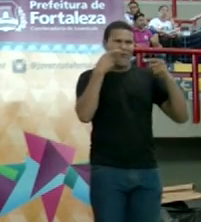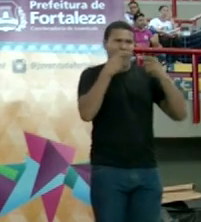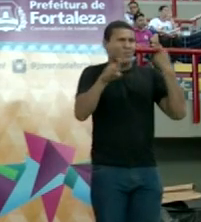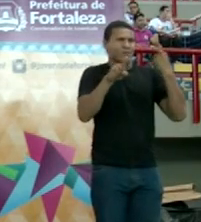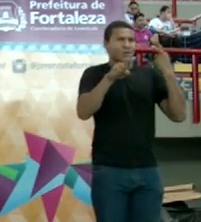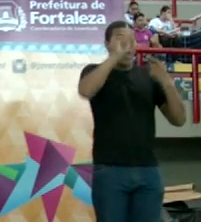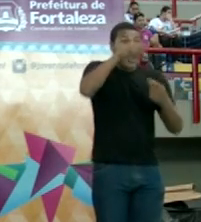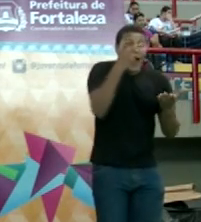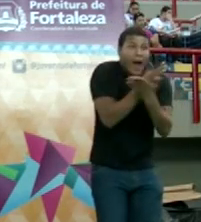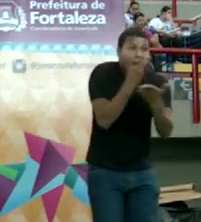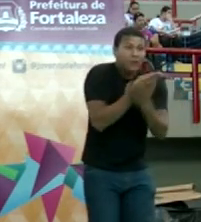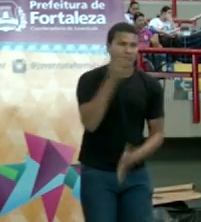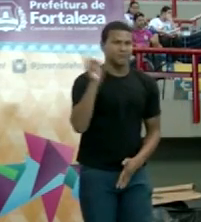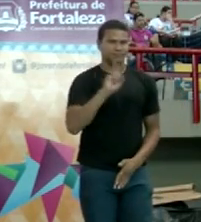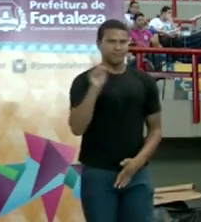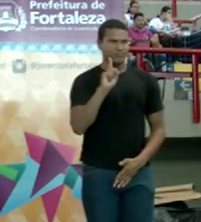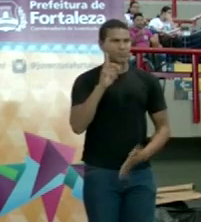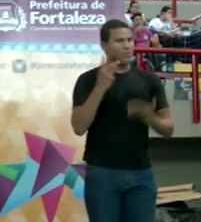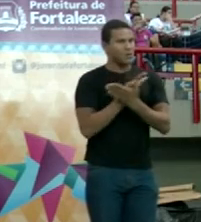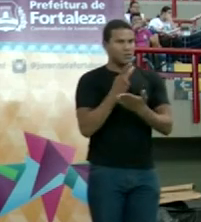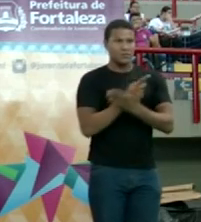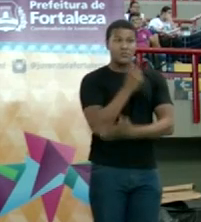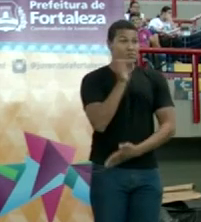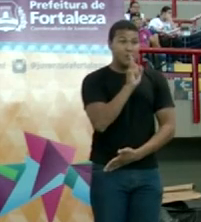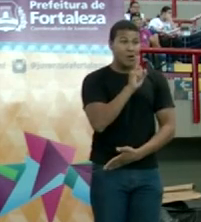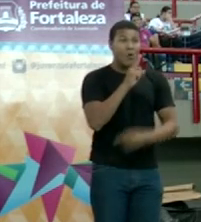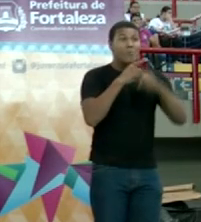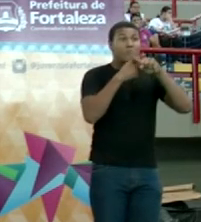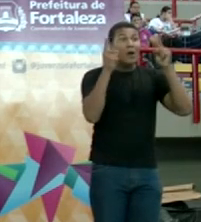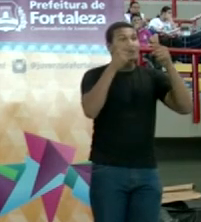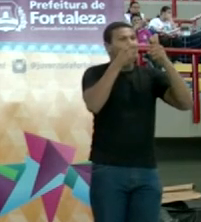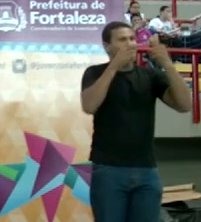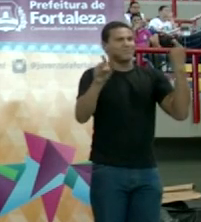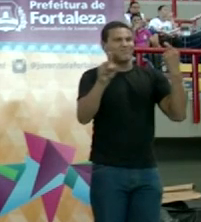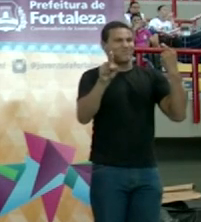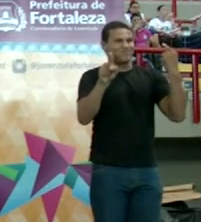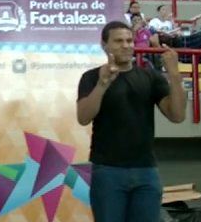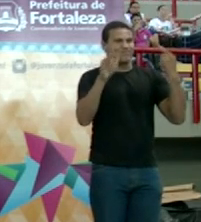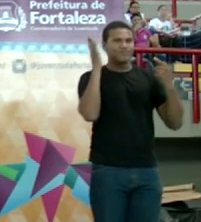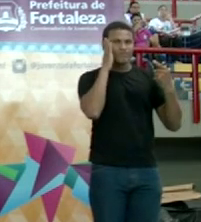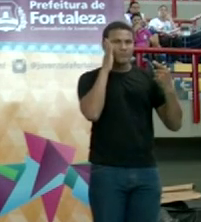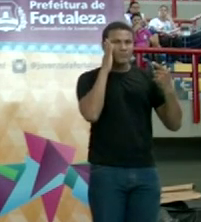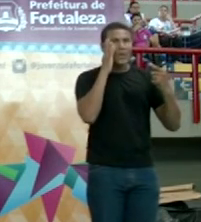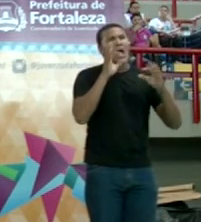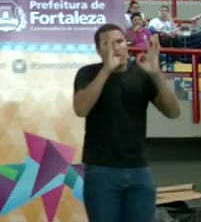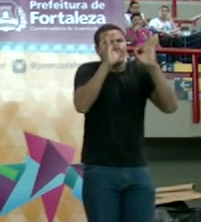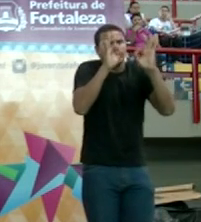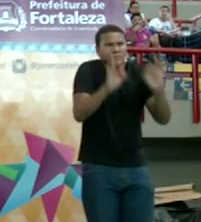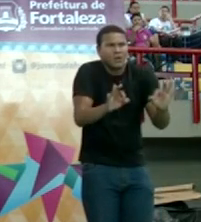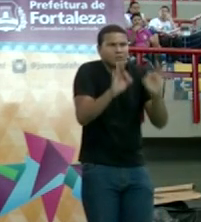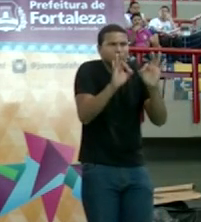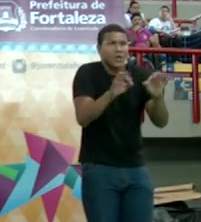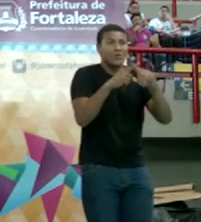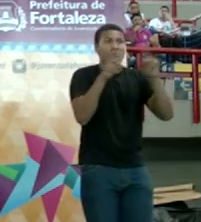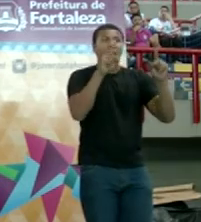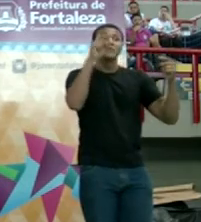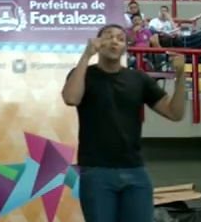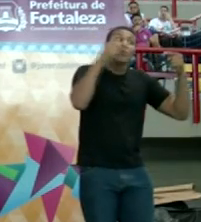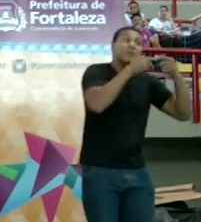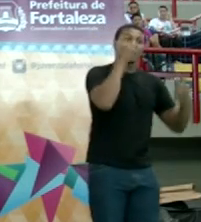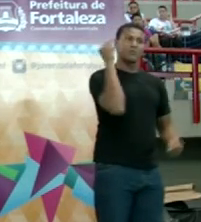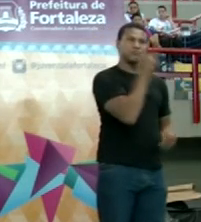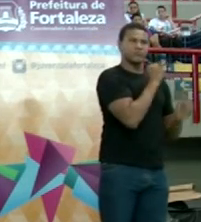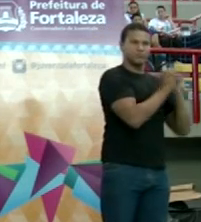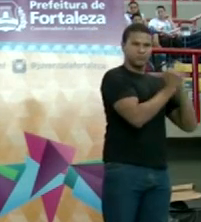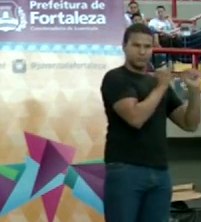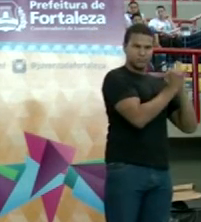Repetindo, a linguagem ela deve ser utilizada no espaço para o qual ela foi destinada. Ficou claro